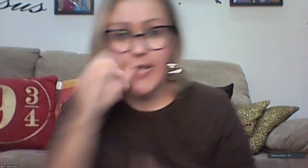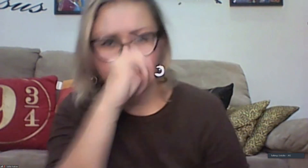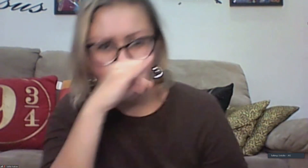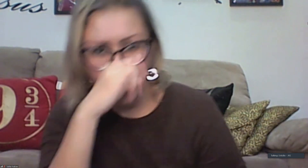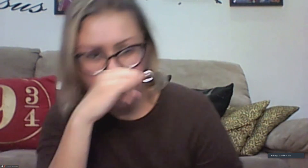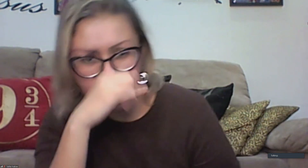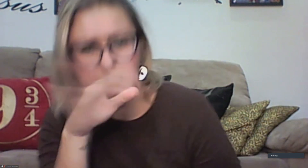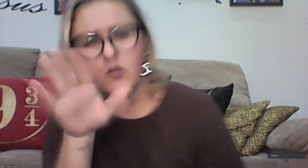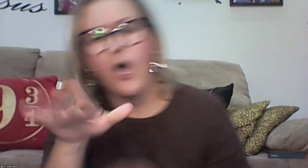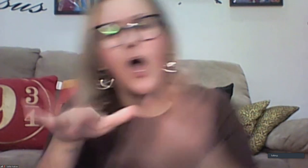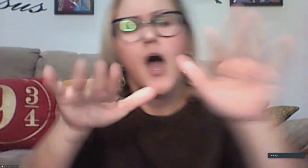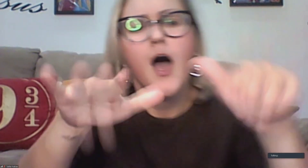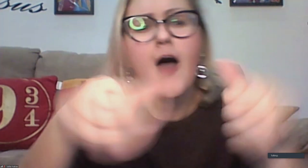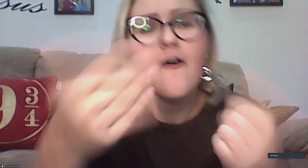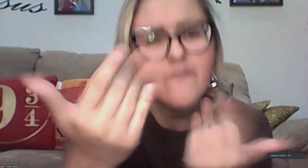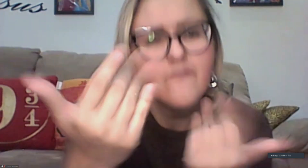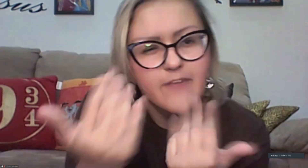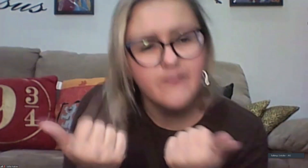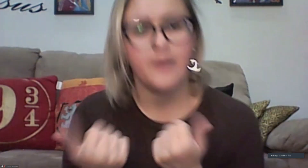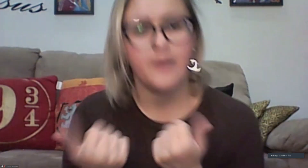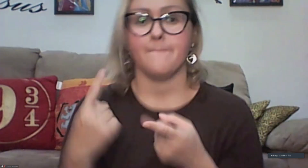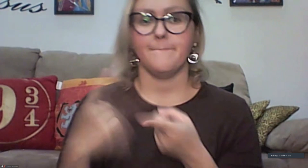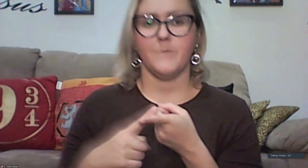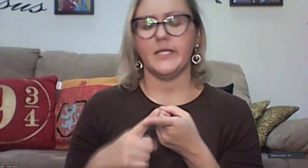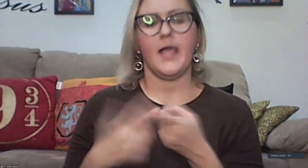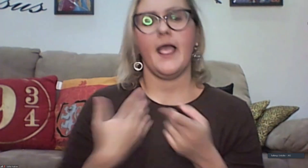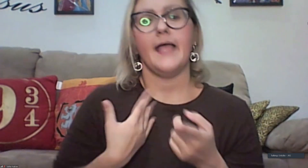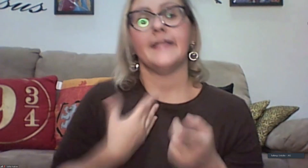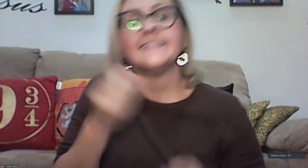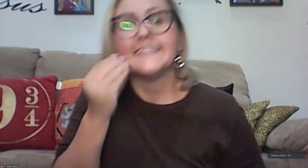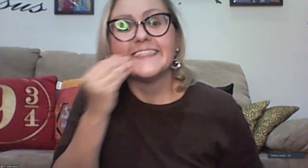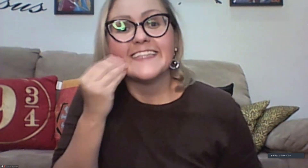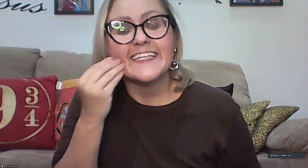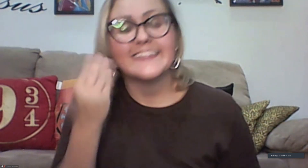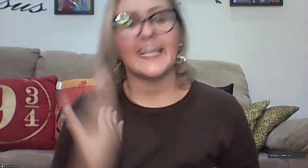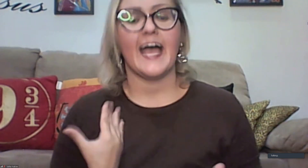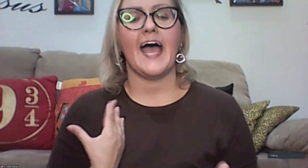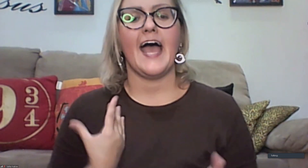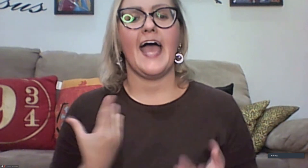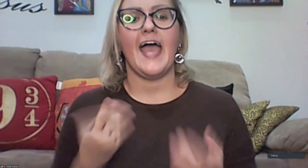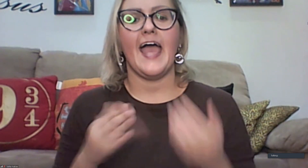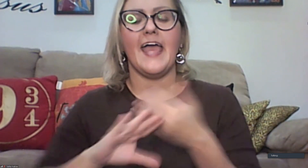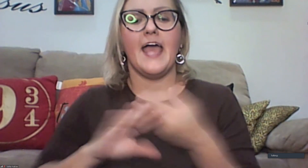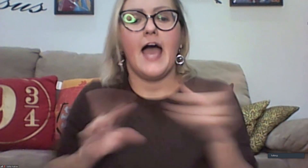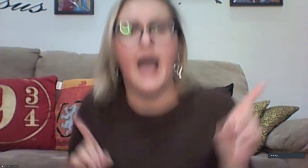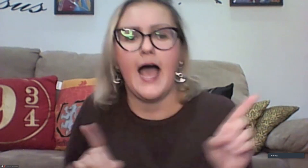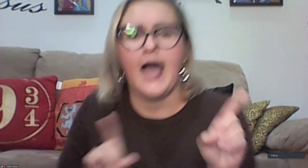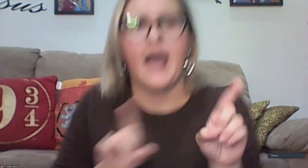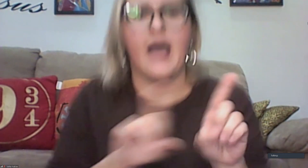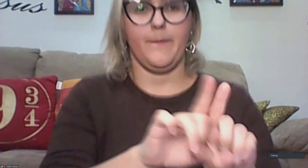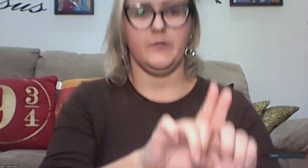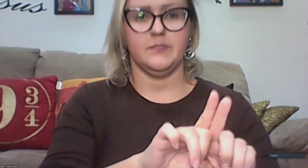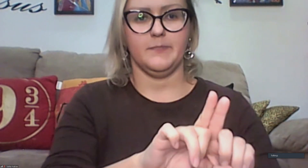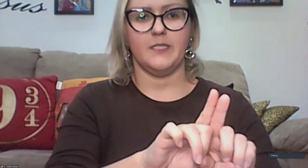três porquinhos? Você sabe, você tem que trazer para si, tem que fazer